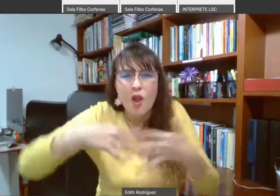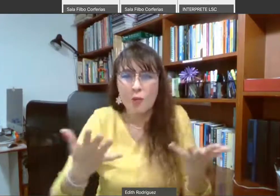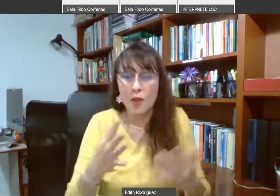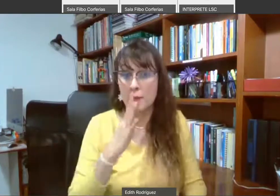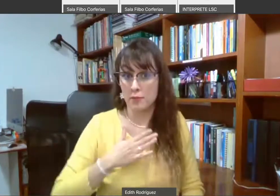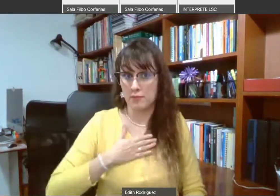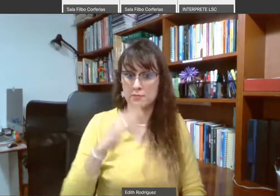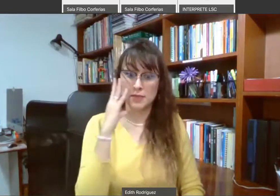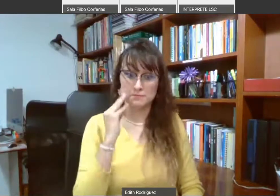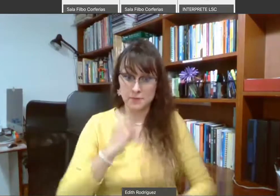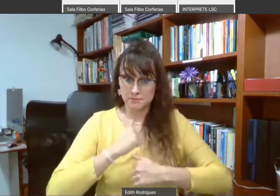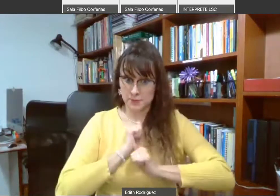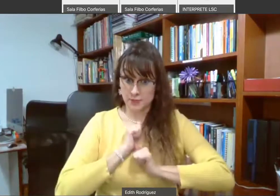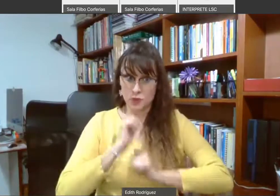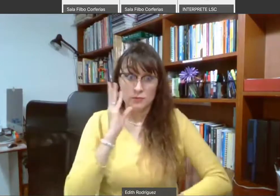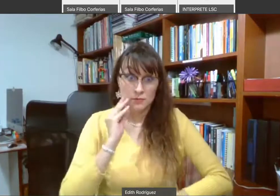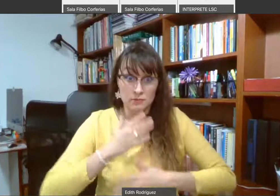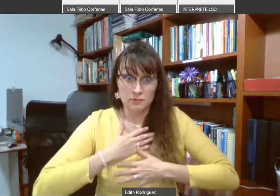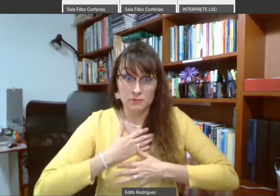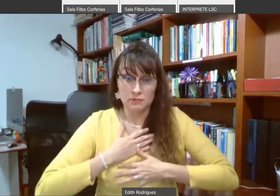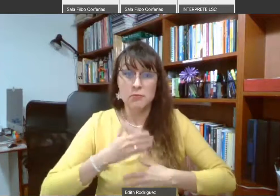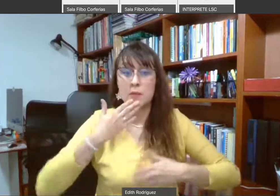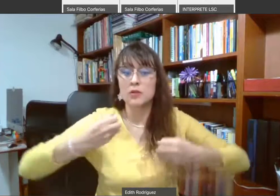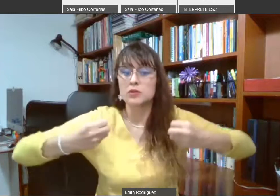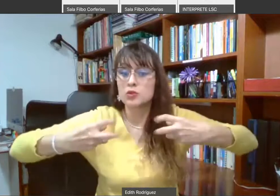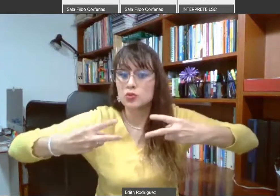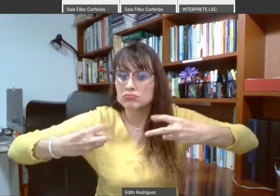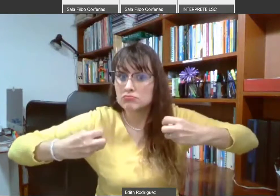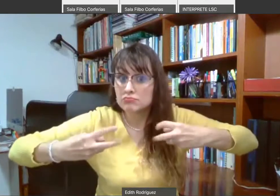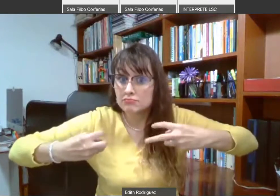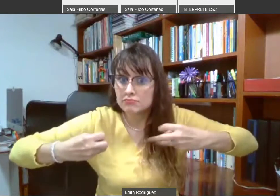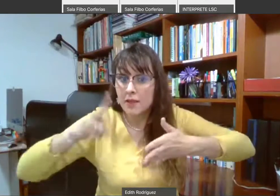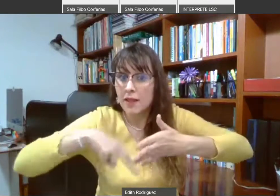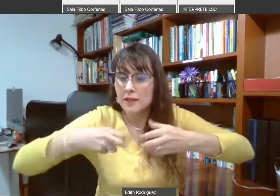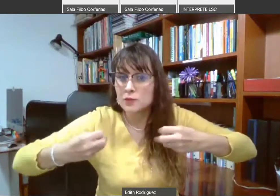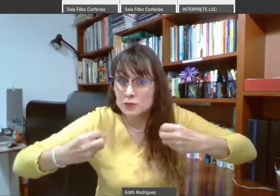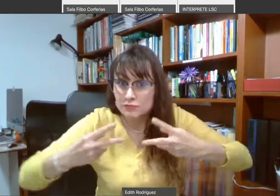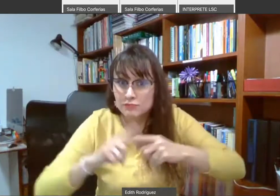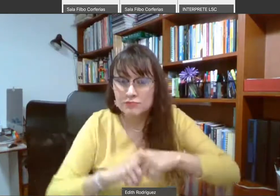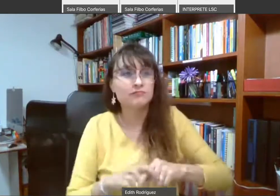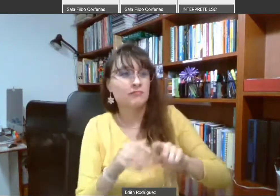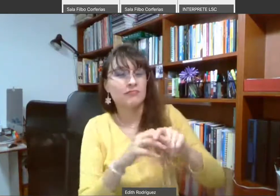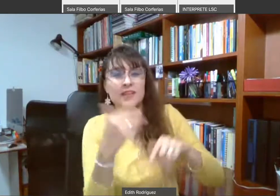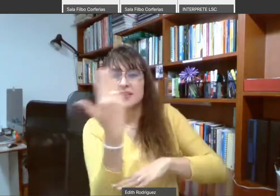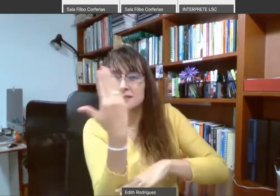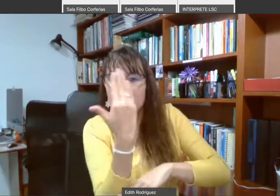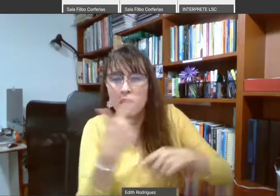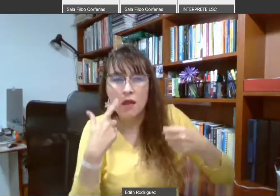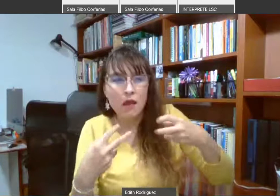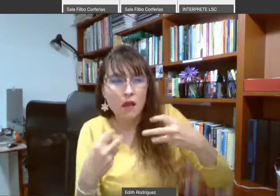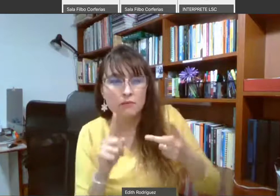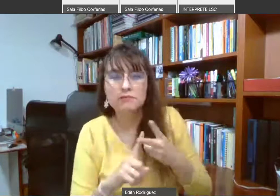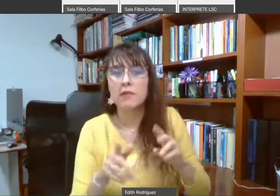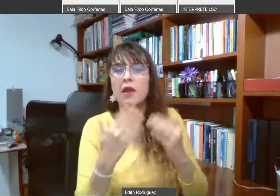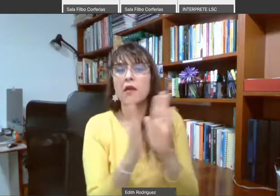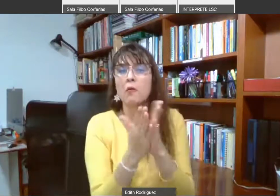la segunda. Una de las estrategias que puede haber para motivar a la lectura podría ser la